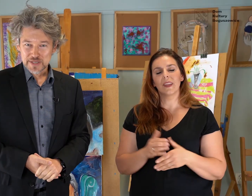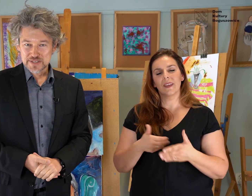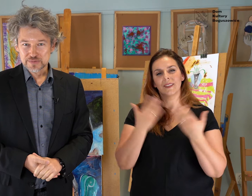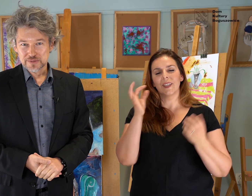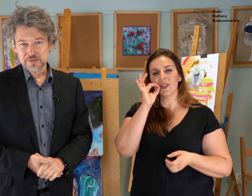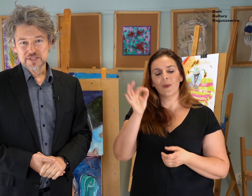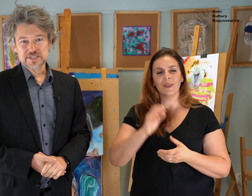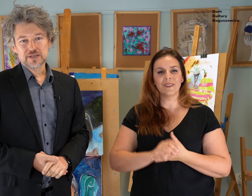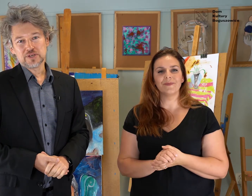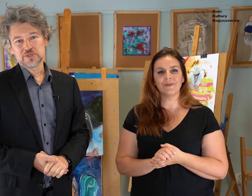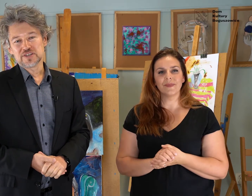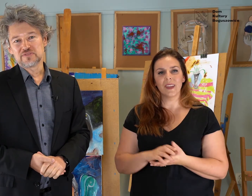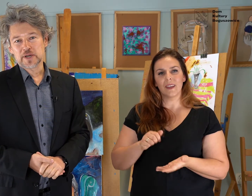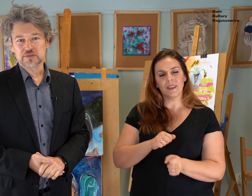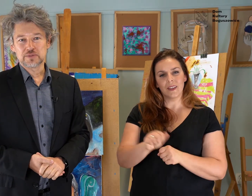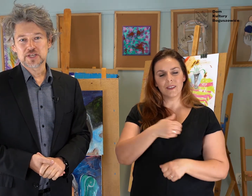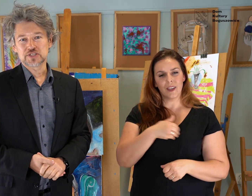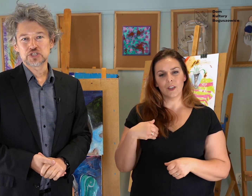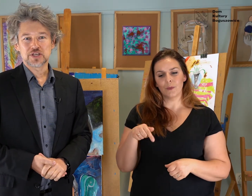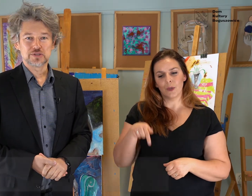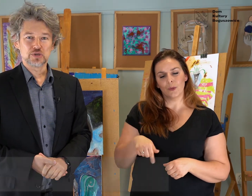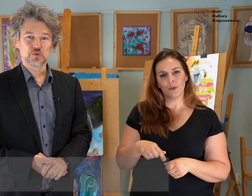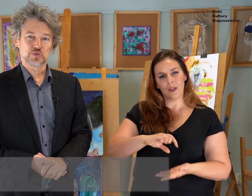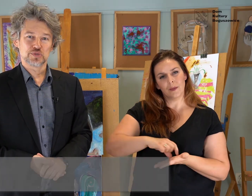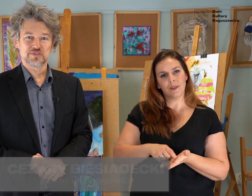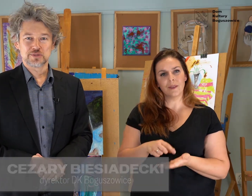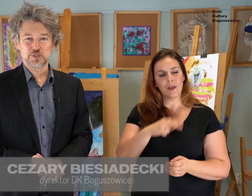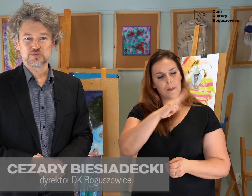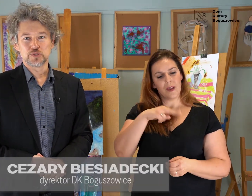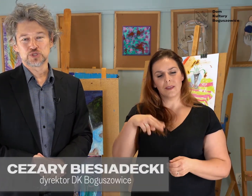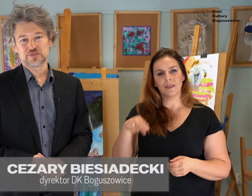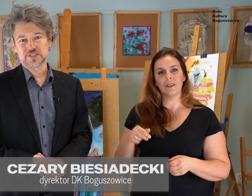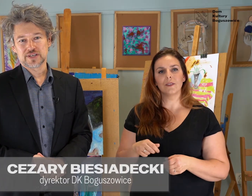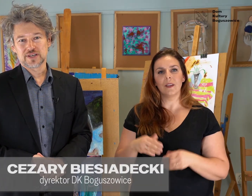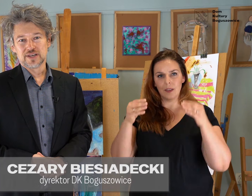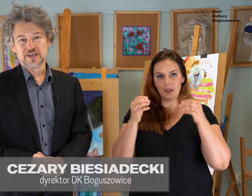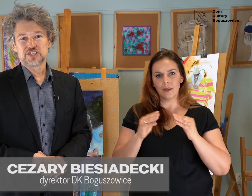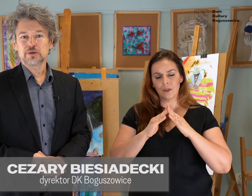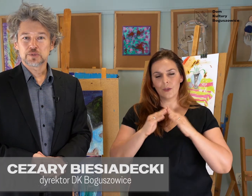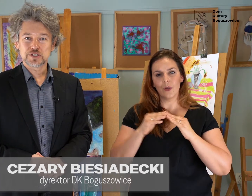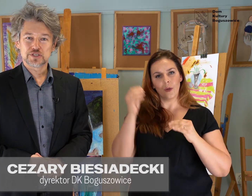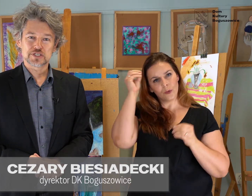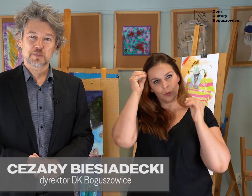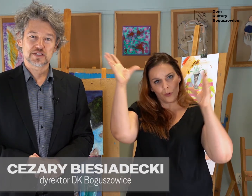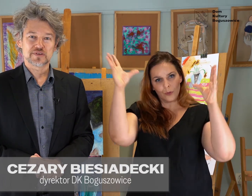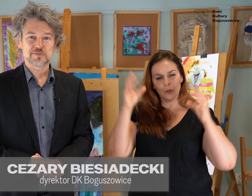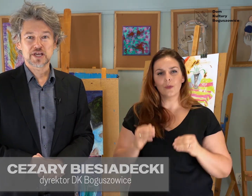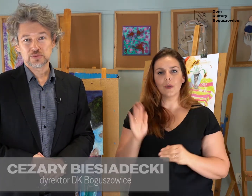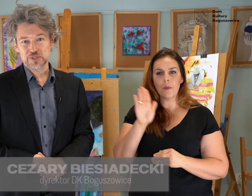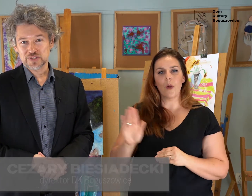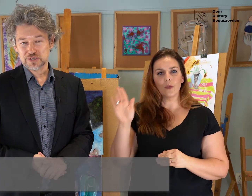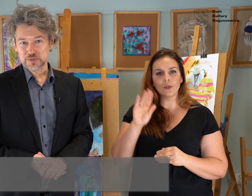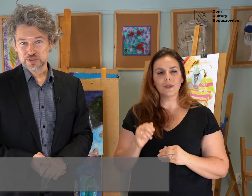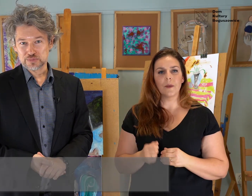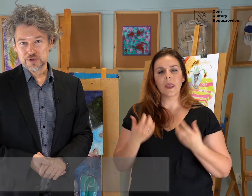Dzień dobry Państwu. Znajdujemy się w pracowni plastycznej Domu Kultury w Rybniku w Boguszowicach. Chciałem podzielić się z Państwem